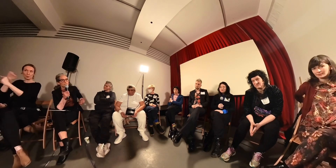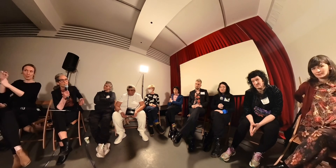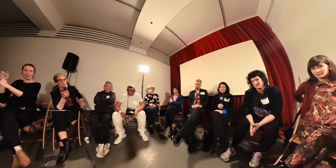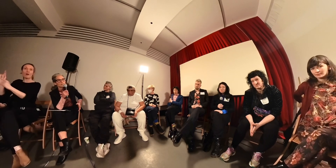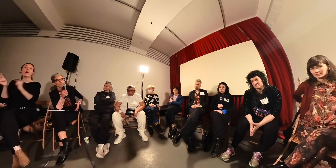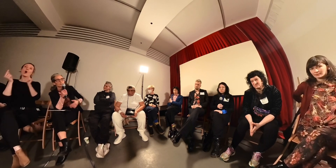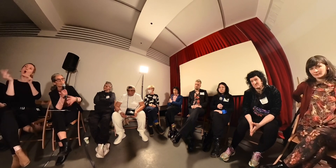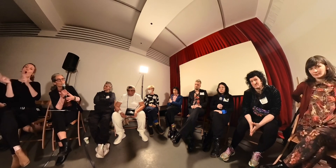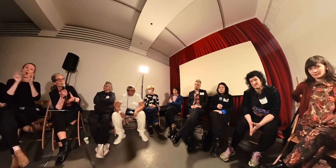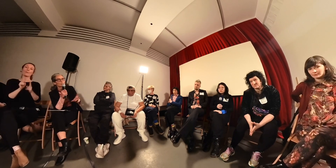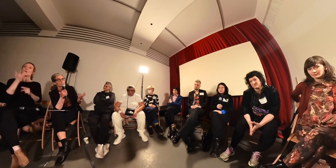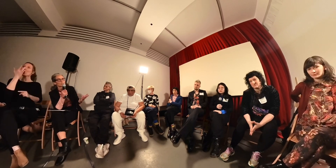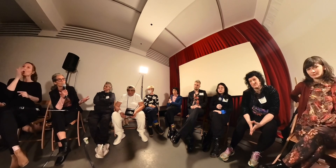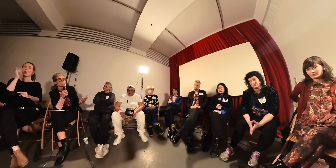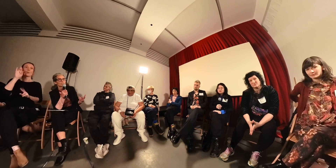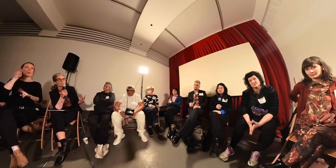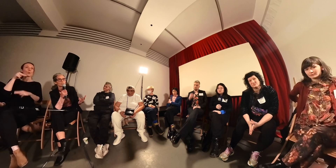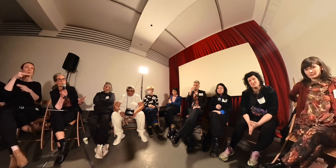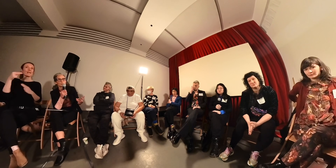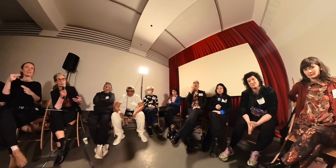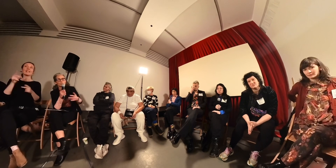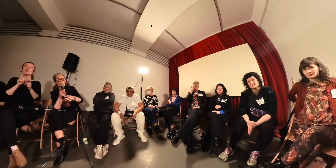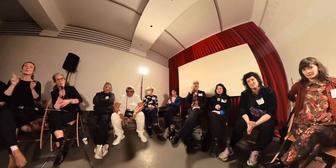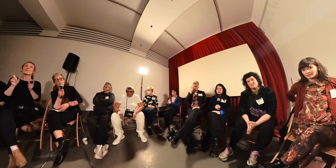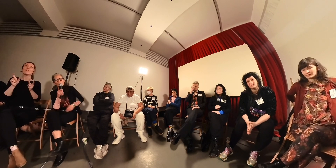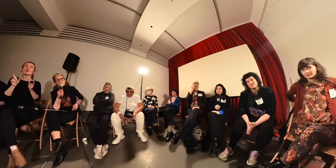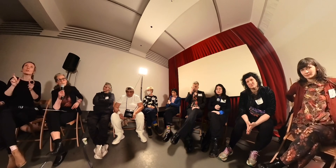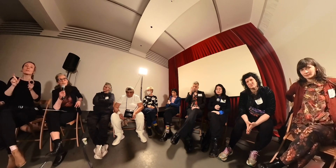romští umělci, kde vlastně je to jakoby, co se týče toho